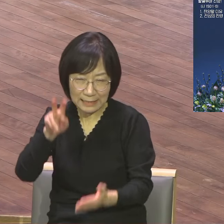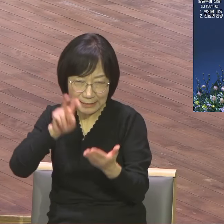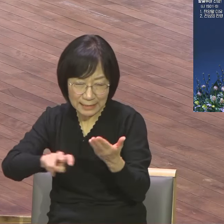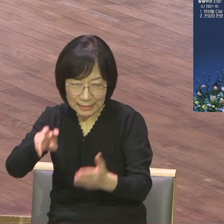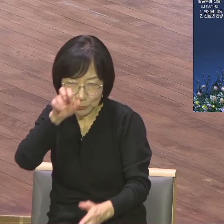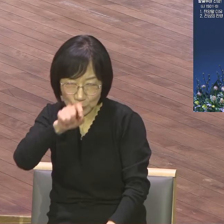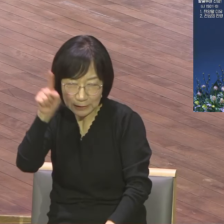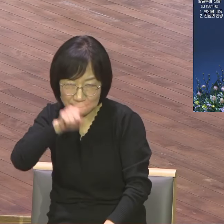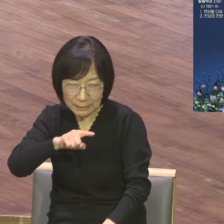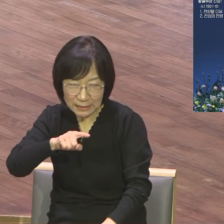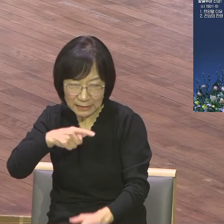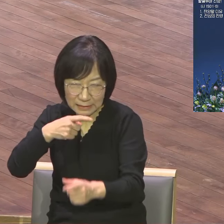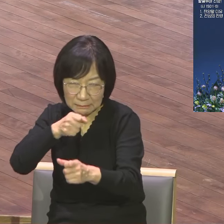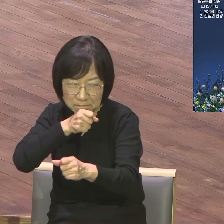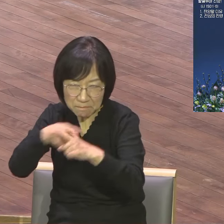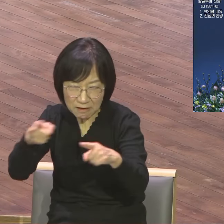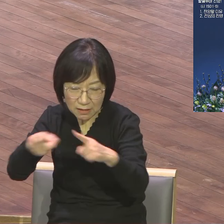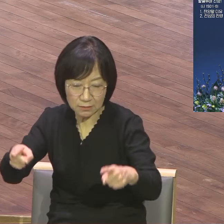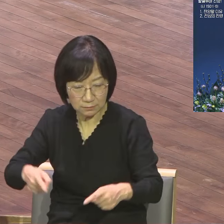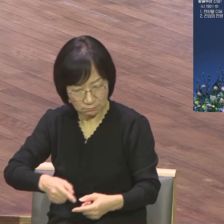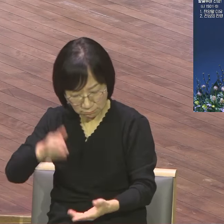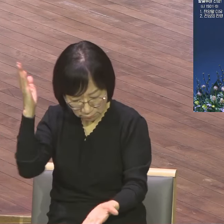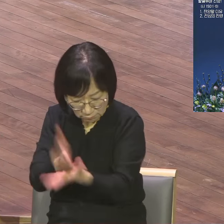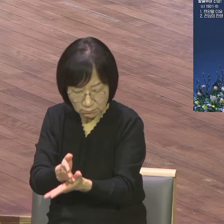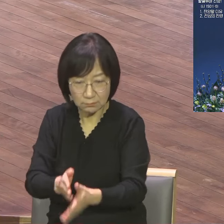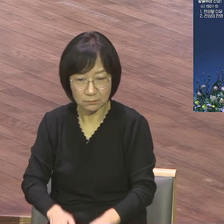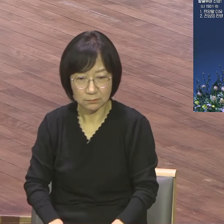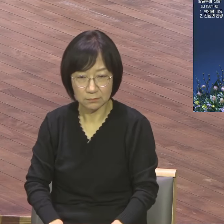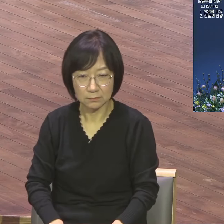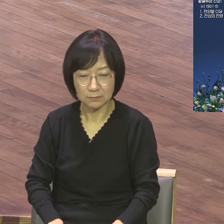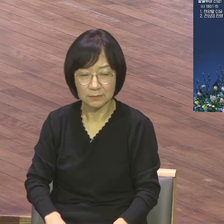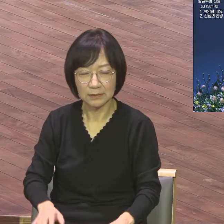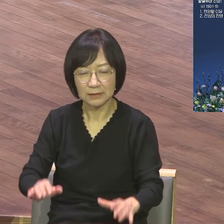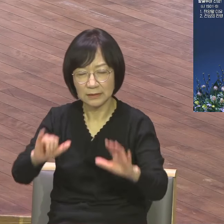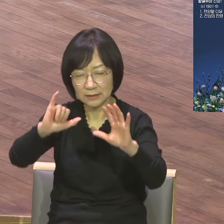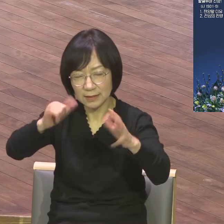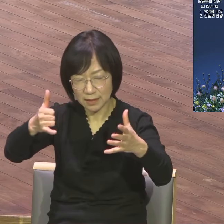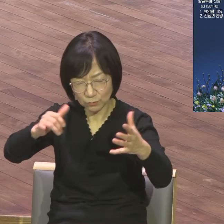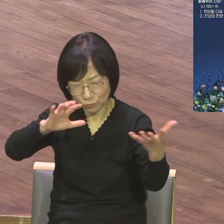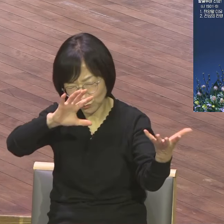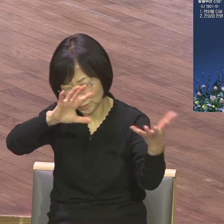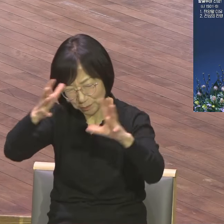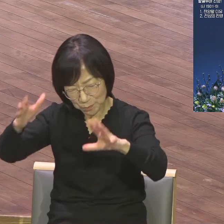천하 만물을 다 창조주 하나님을 찬양하게 된다.